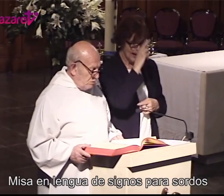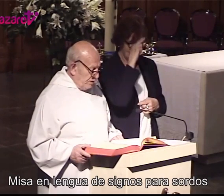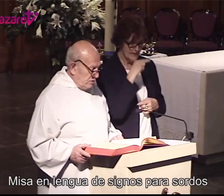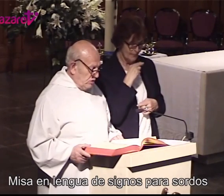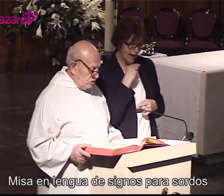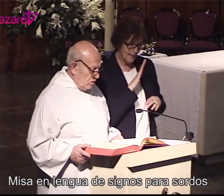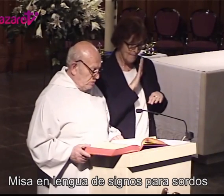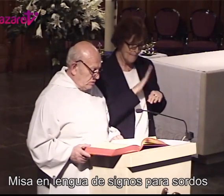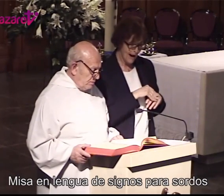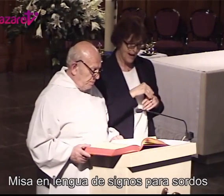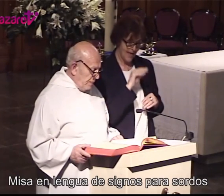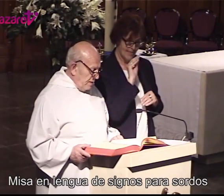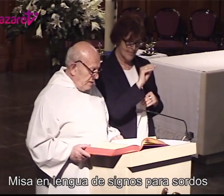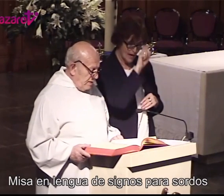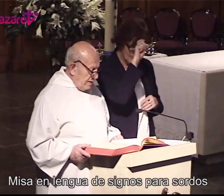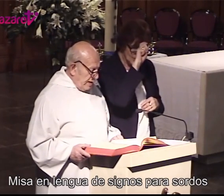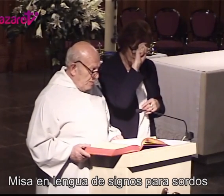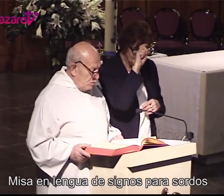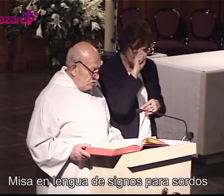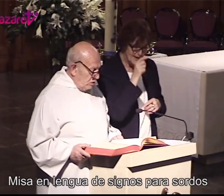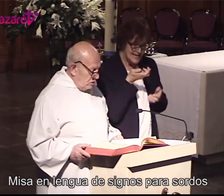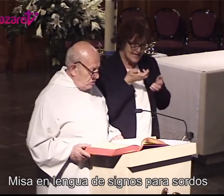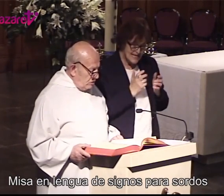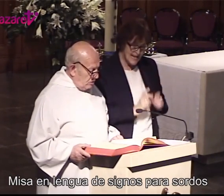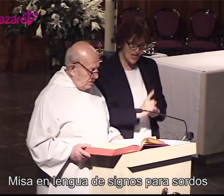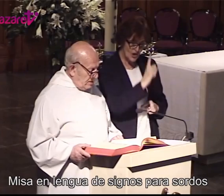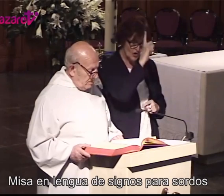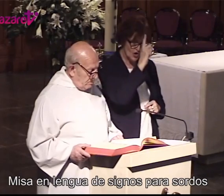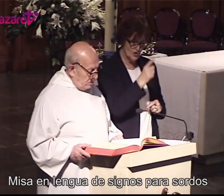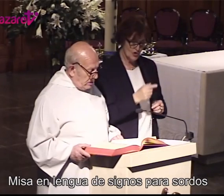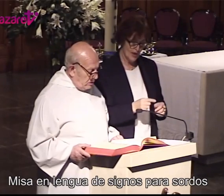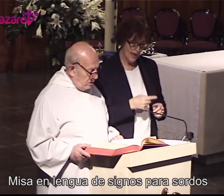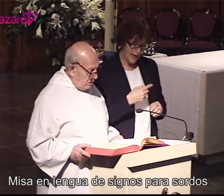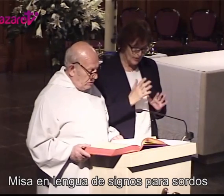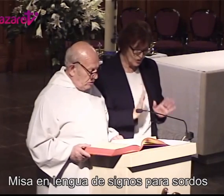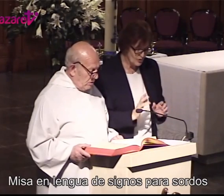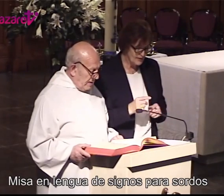pues lo somos. El mundo no nos conoce porque no le conoció a Él.